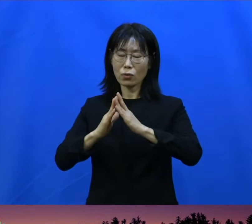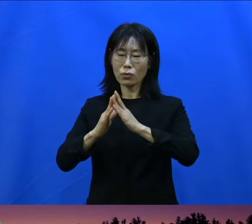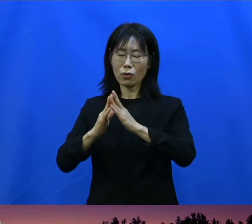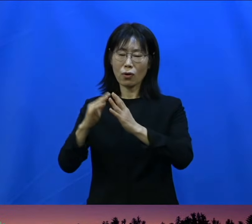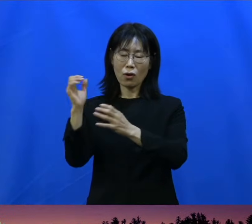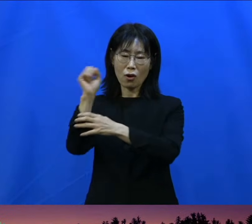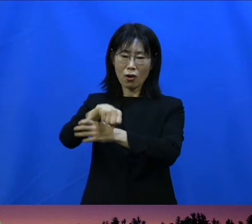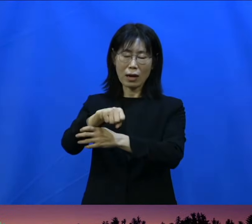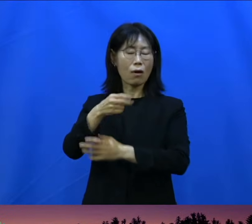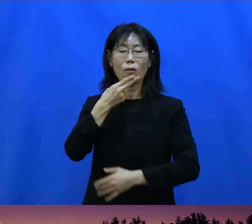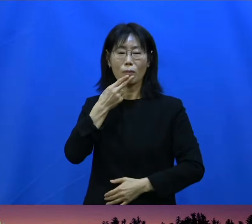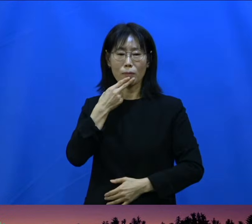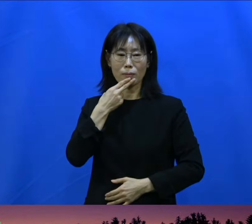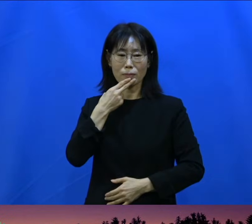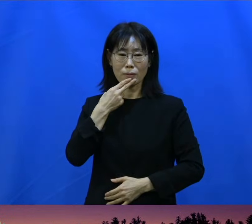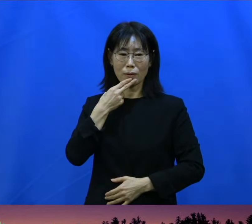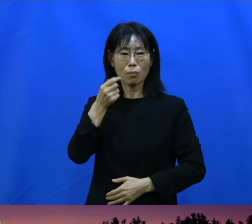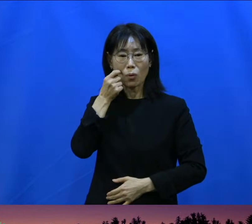버리니까.